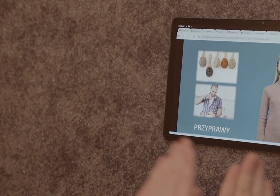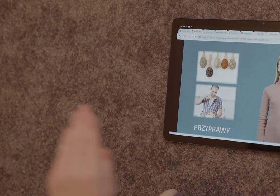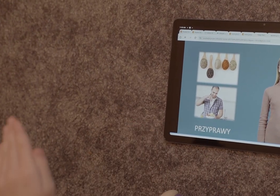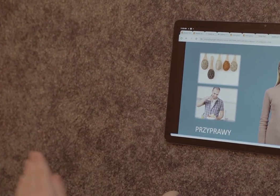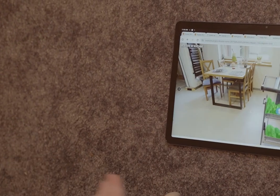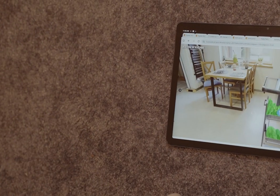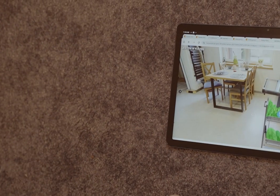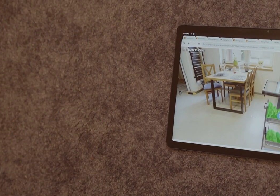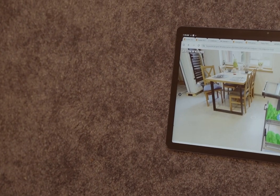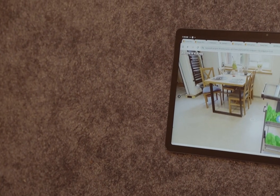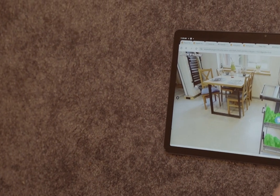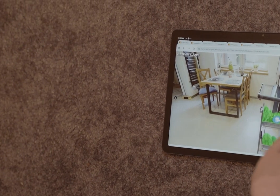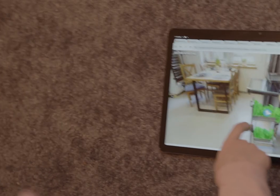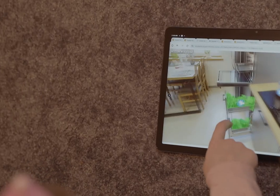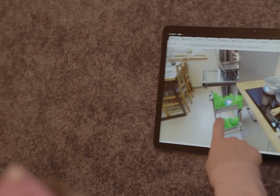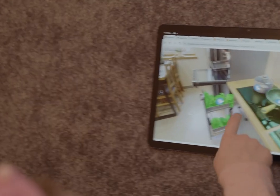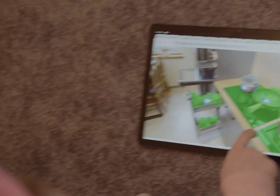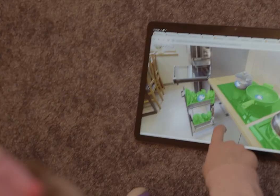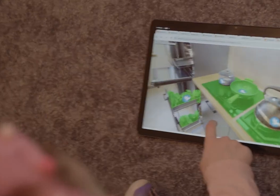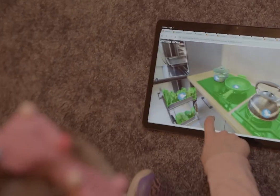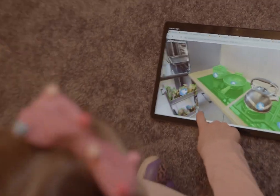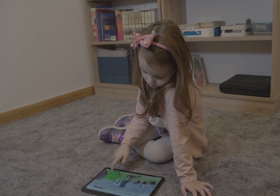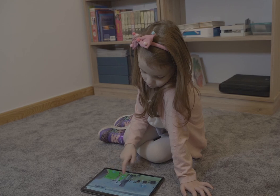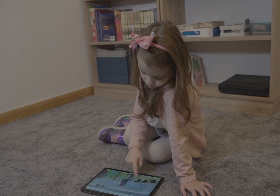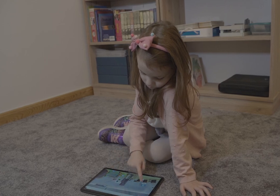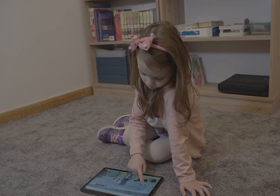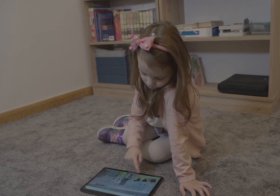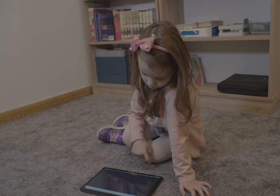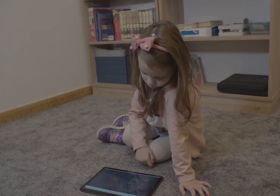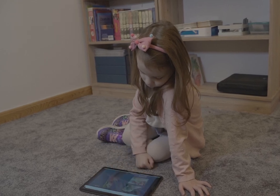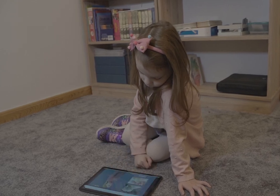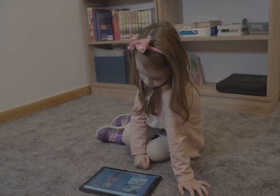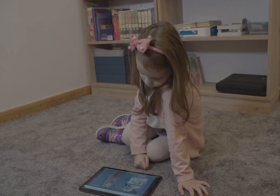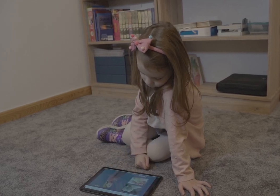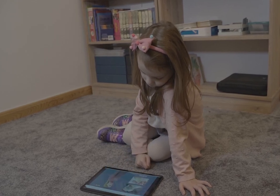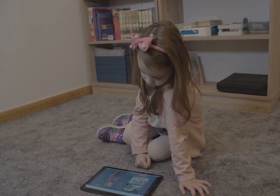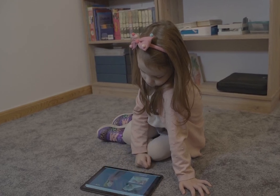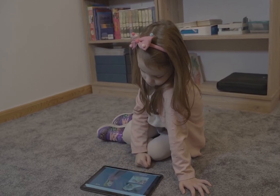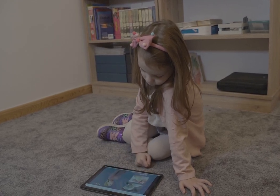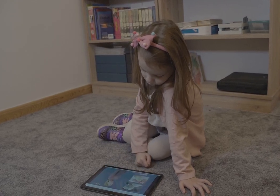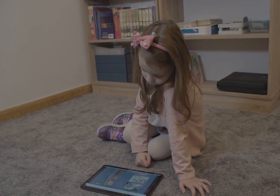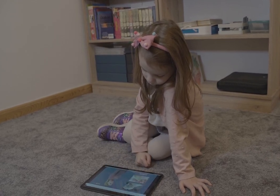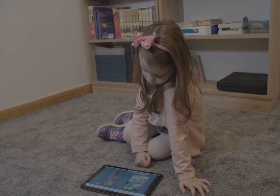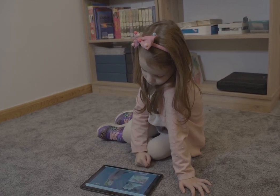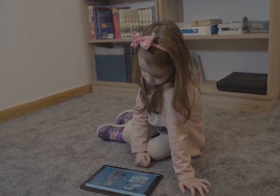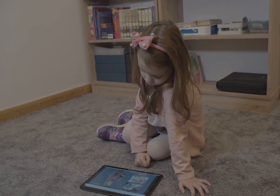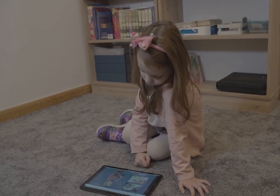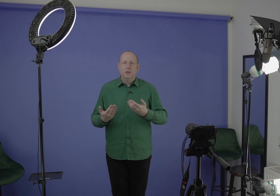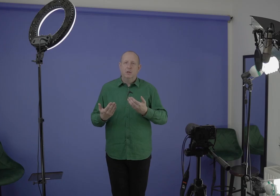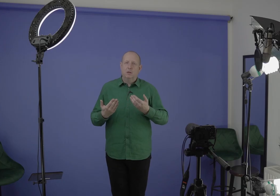wiedzą, ale mają ogromne problemy z nadawaniem. W języku migowym mogą coś nadać, może być im łatwiej. Mamy